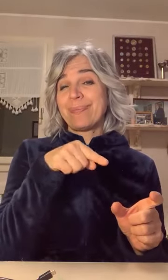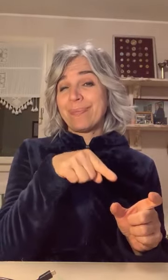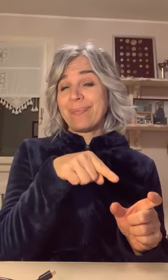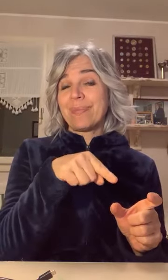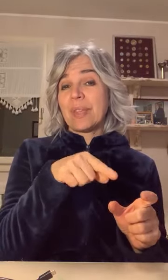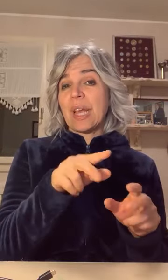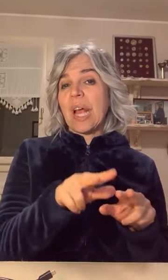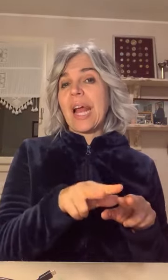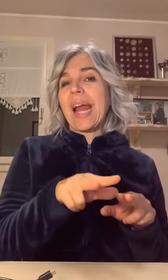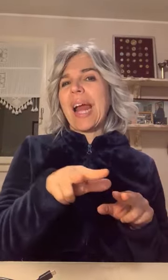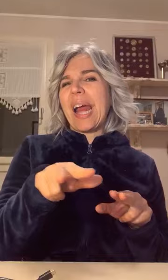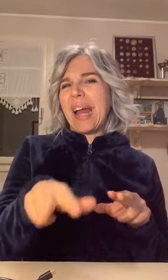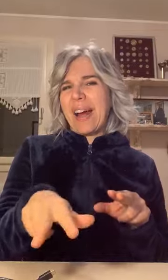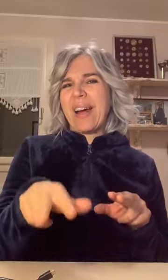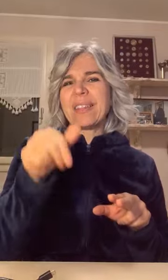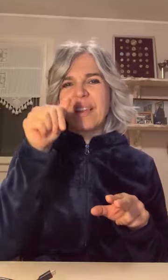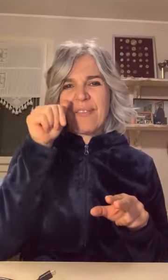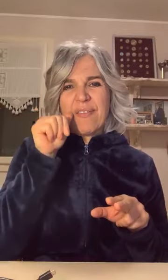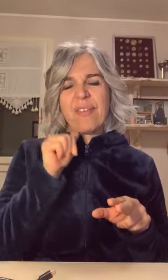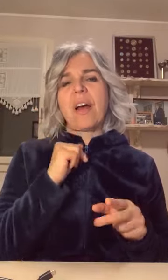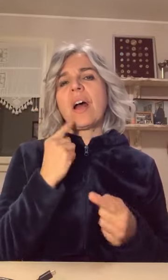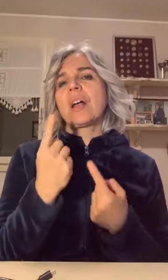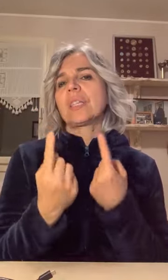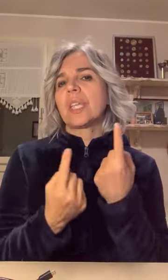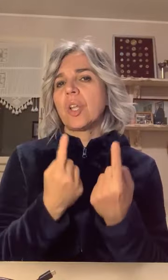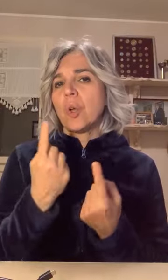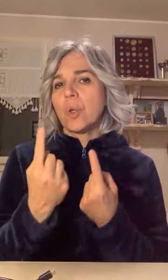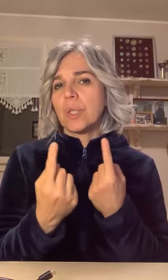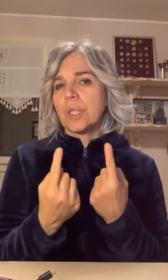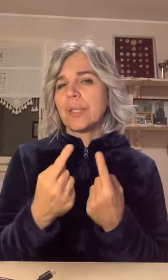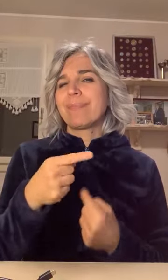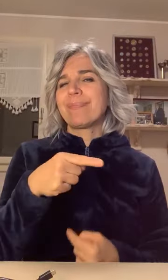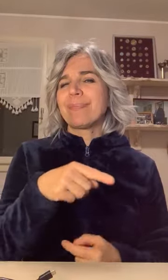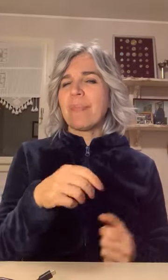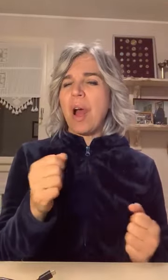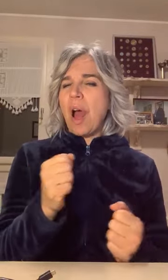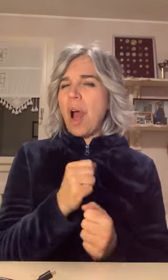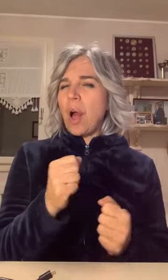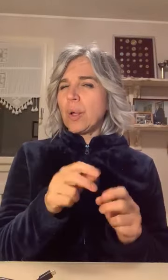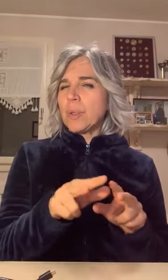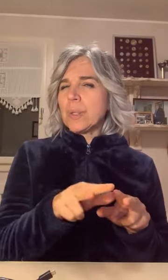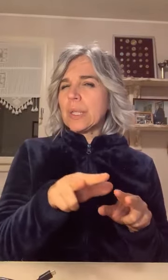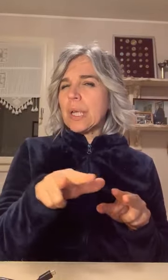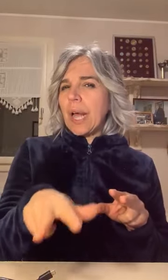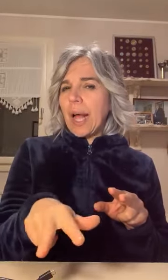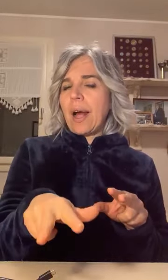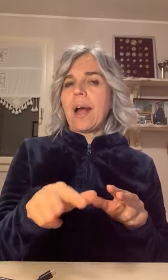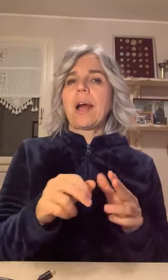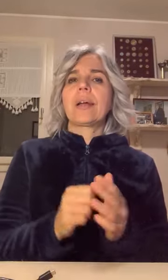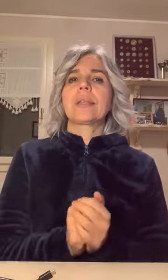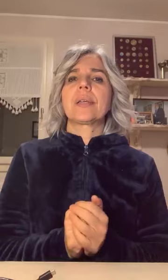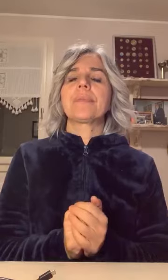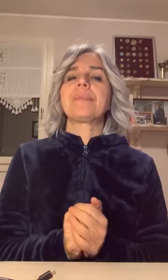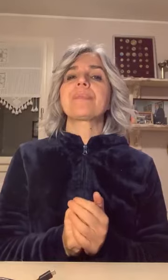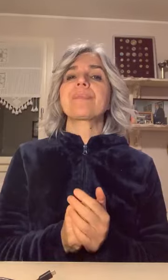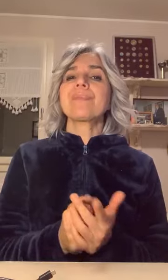in queste false notizie. E non solo. Cadendo in questo si sta chiamando addosso, si sta